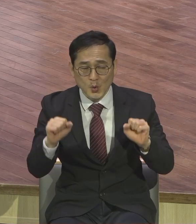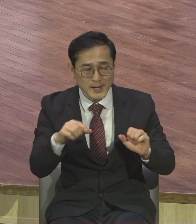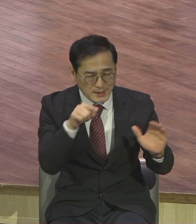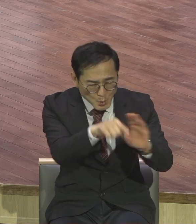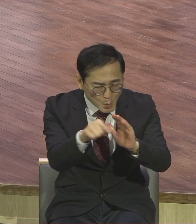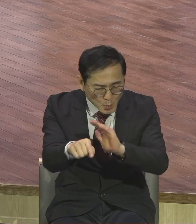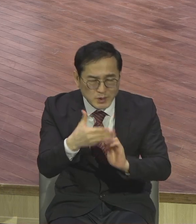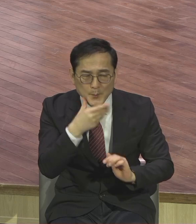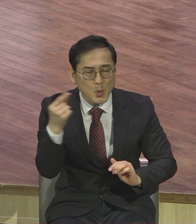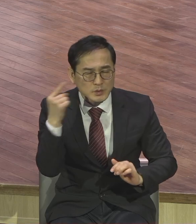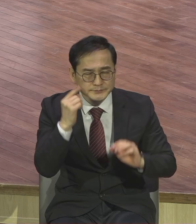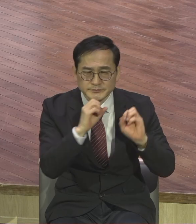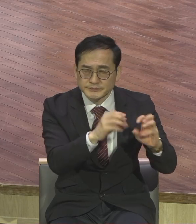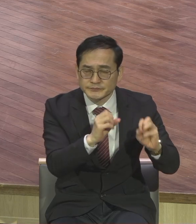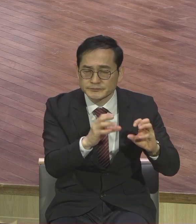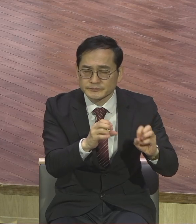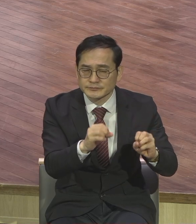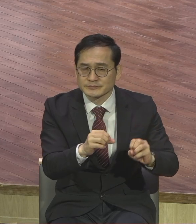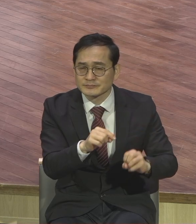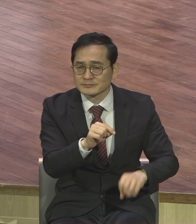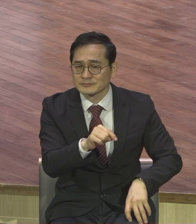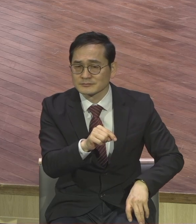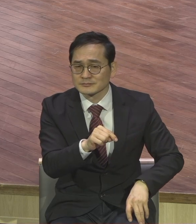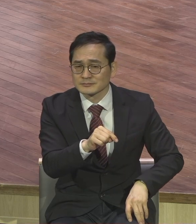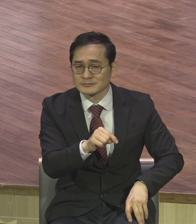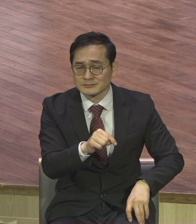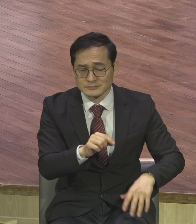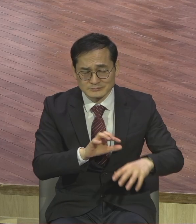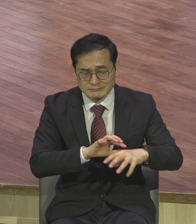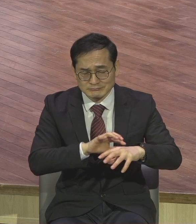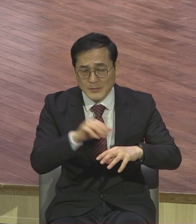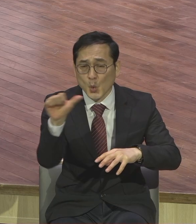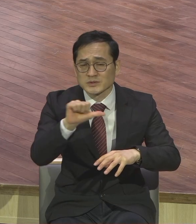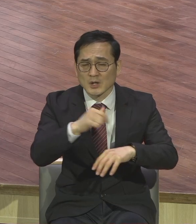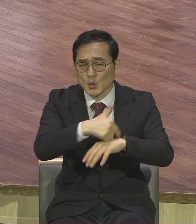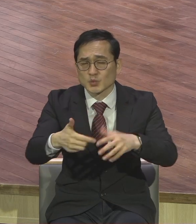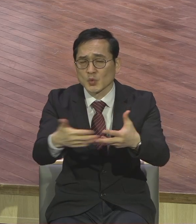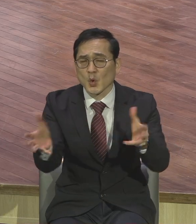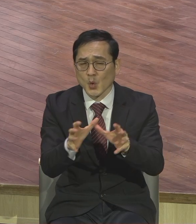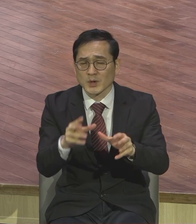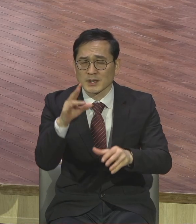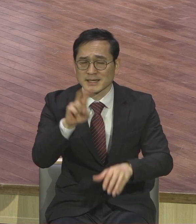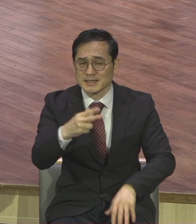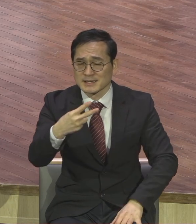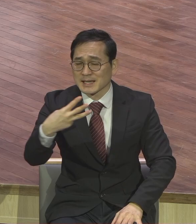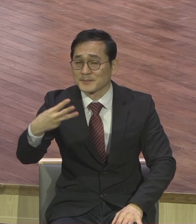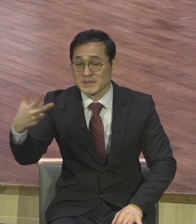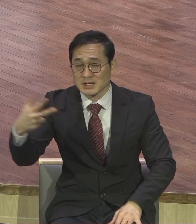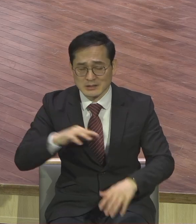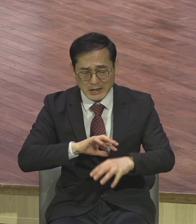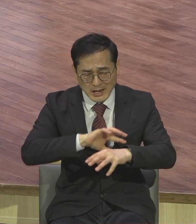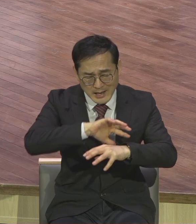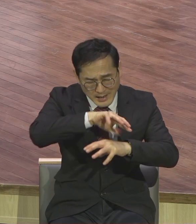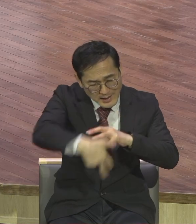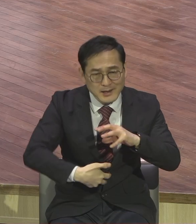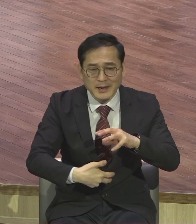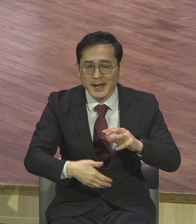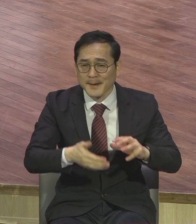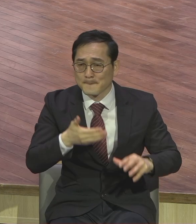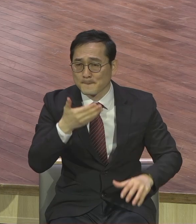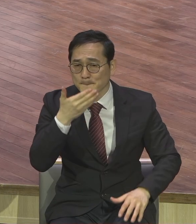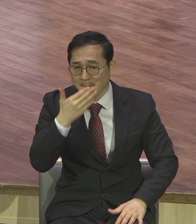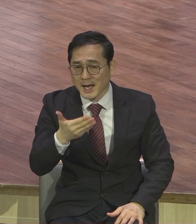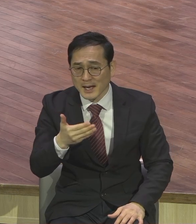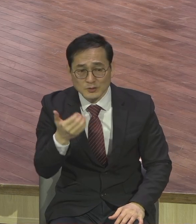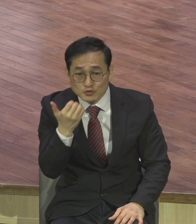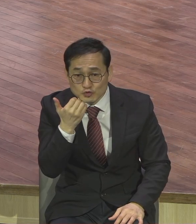나라 5천 종족을 향해서 이 운동을 확산해 나가야 돼요. 이 운동을 확산해 나가는데 누굴 쓰시느냐? 지금 현장에